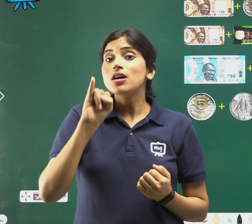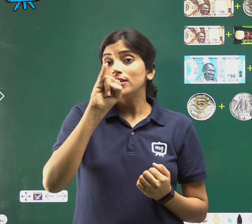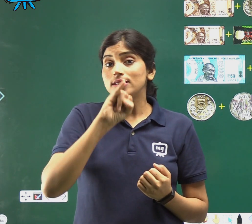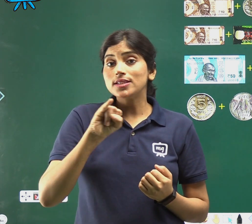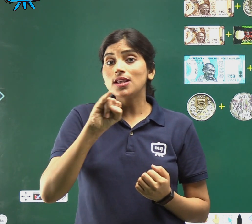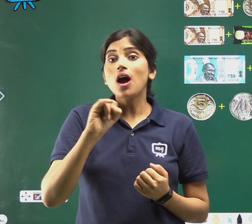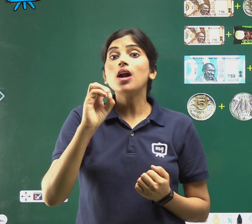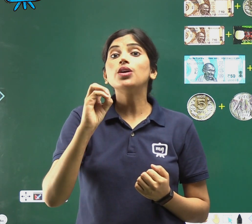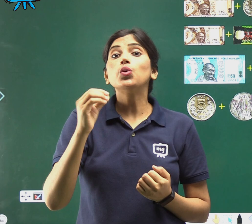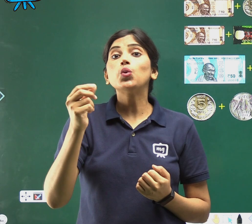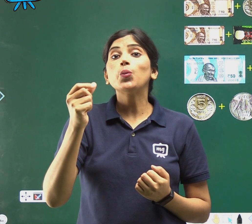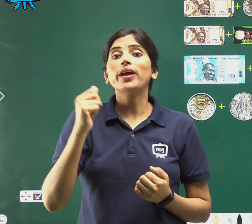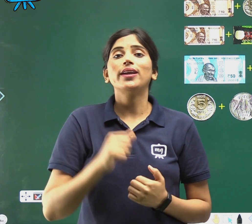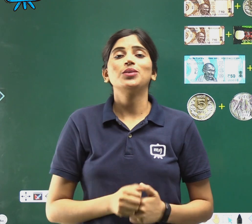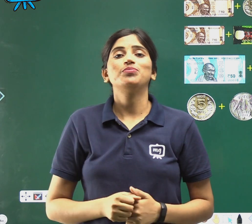60 रुपए।